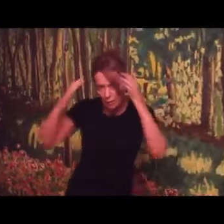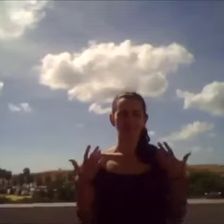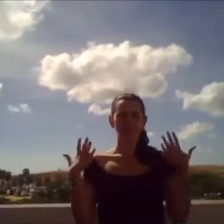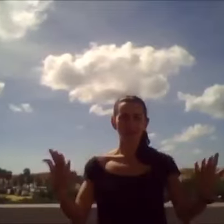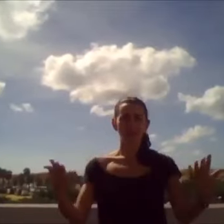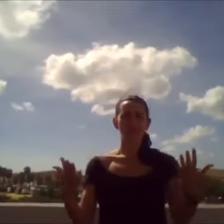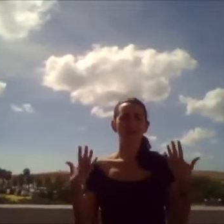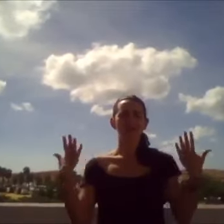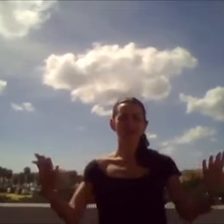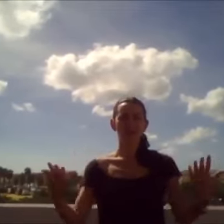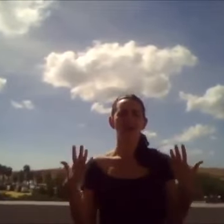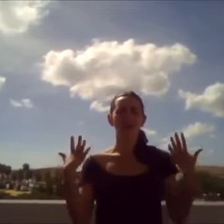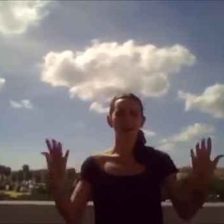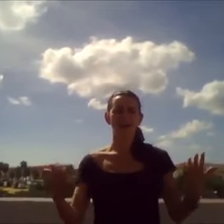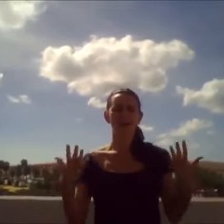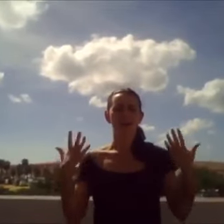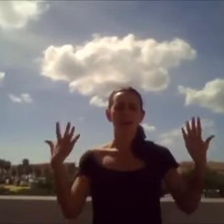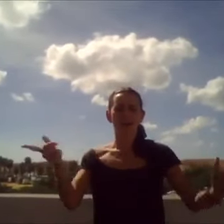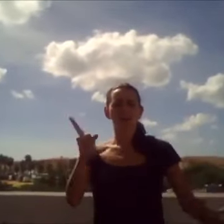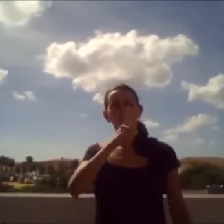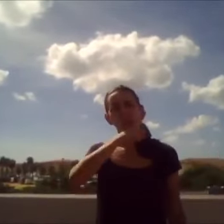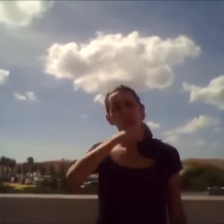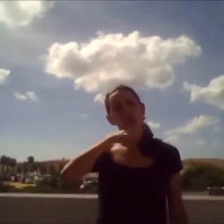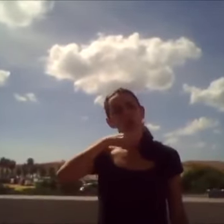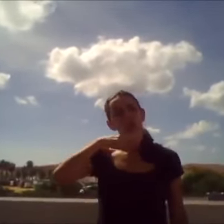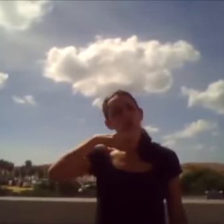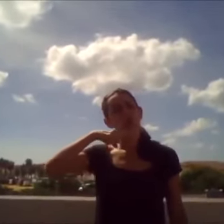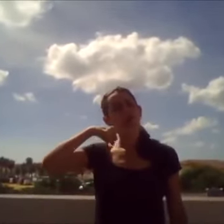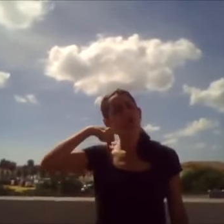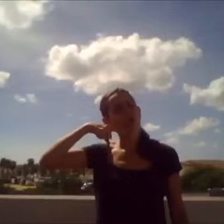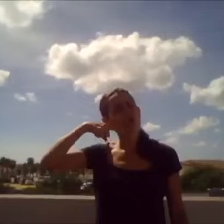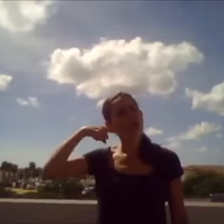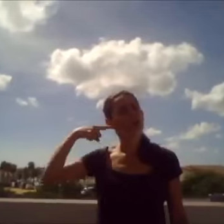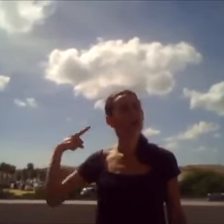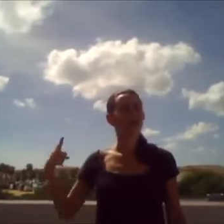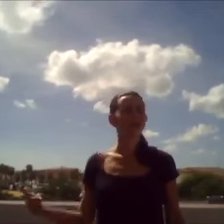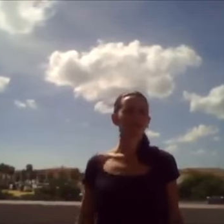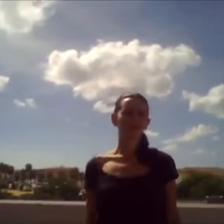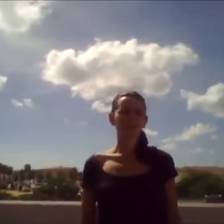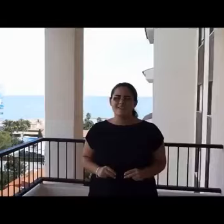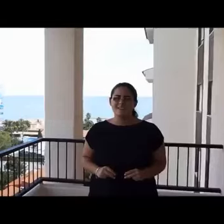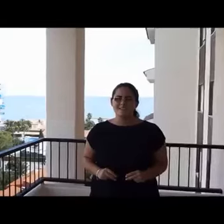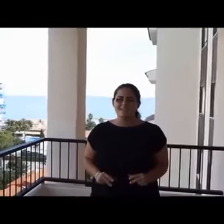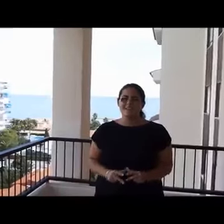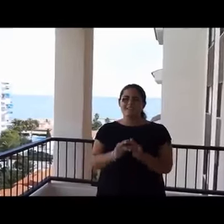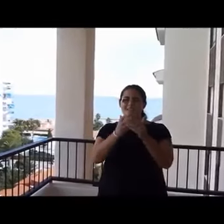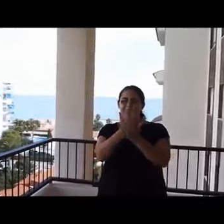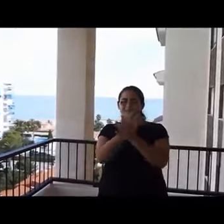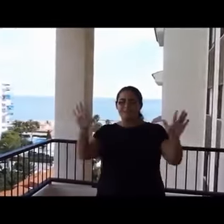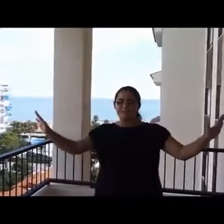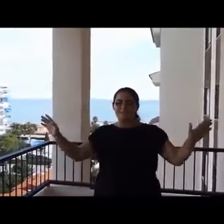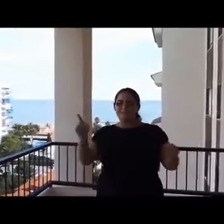¡Ay, dolores! Con el silencio de la